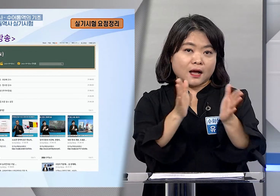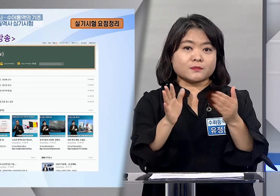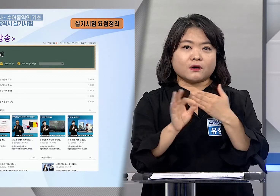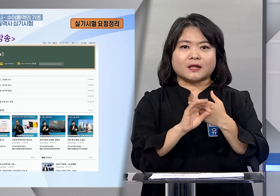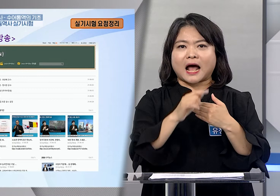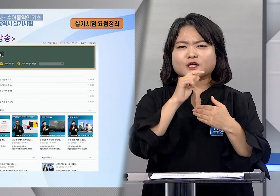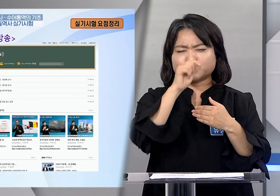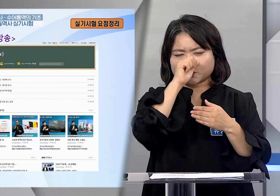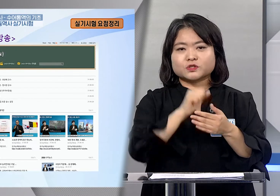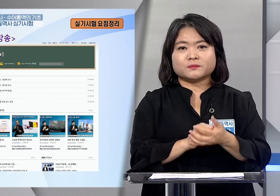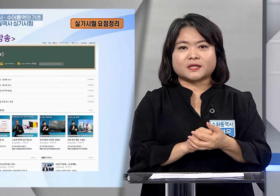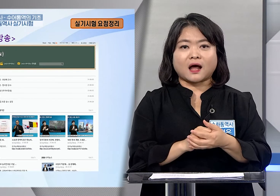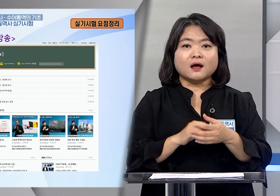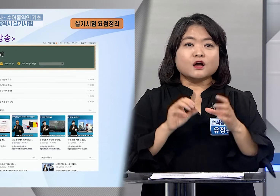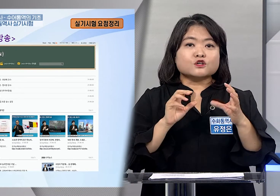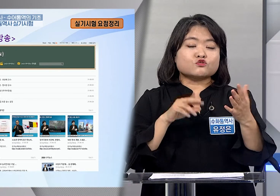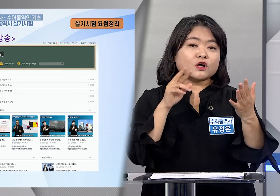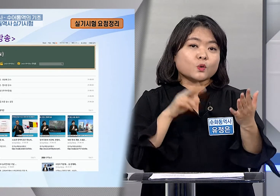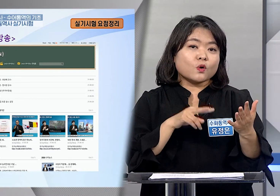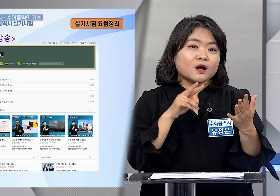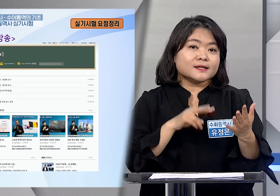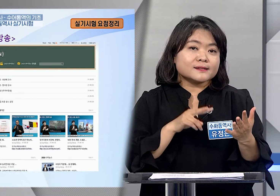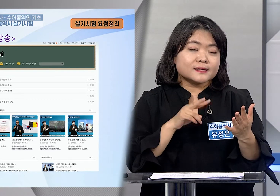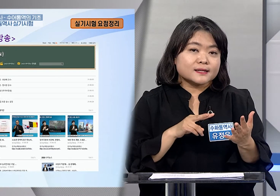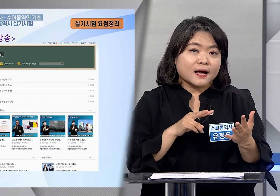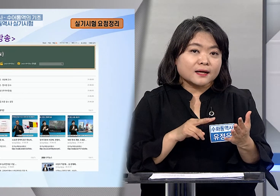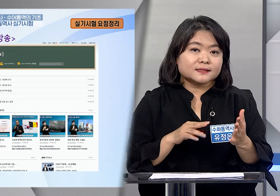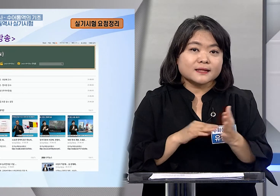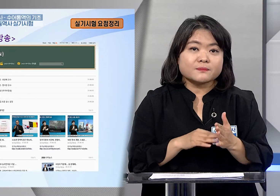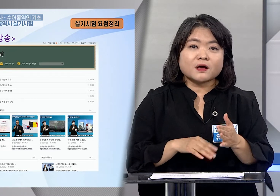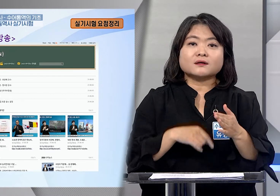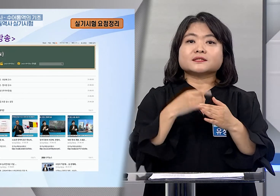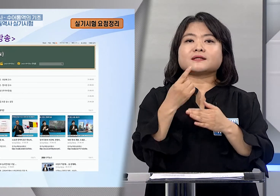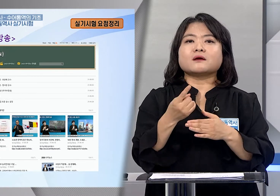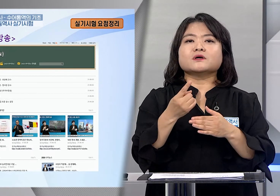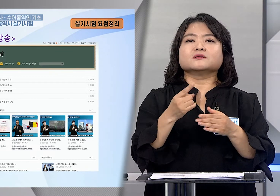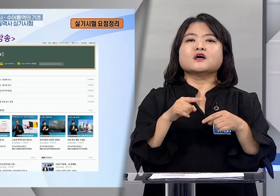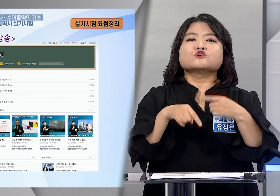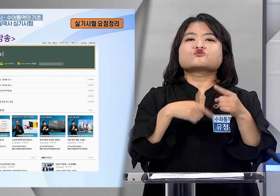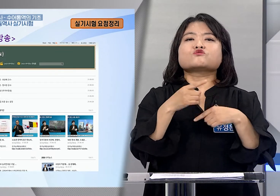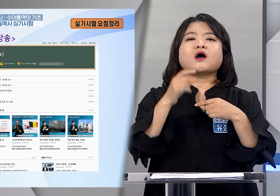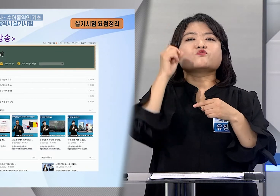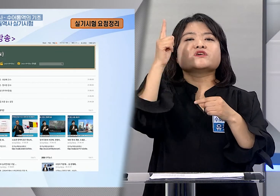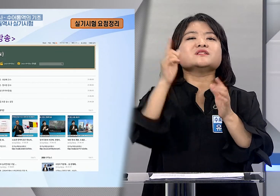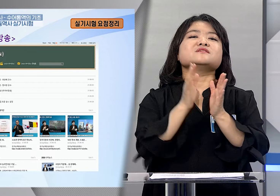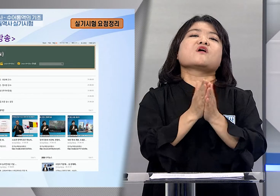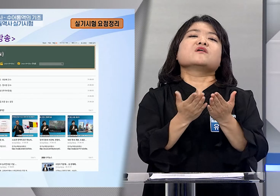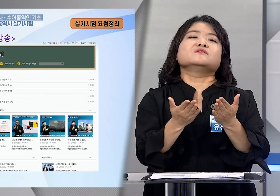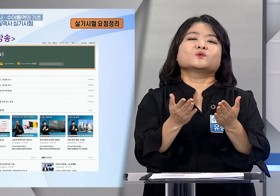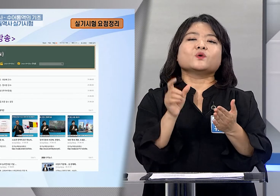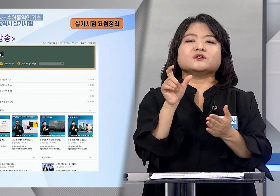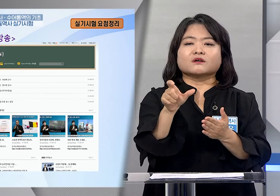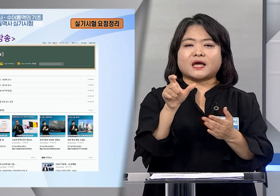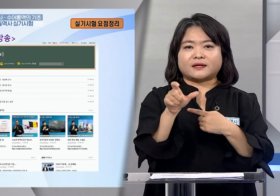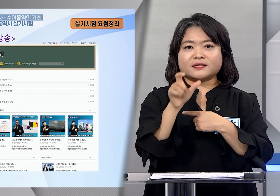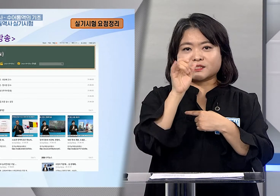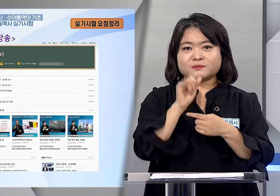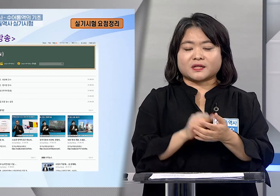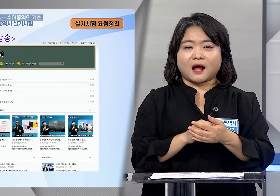시작하면 아주 좋습니다. 수어 동화 읽기가 끝나면 그 다음은 수어 위인전도 여기 안에 있습니다.